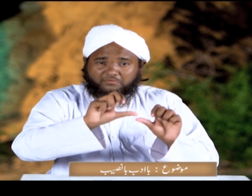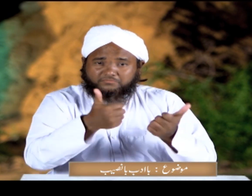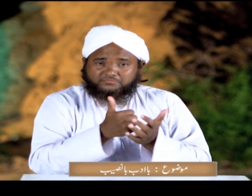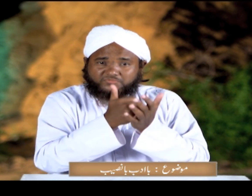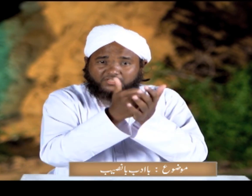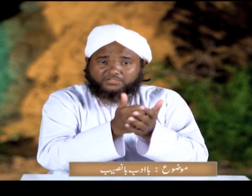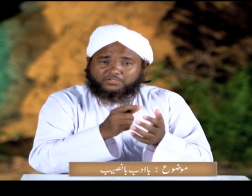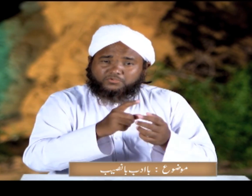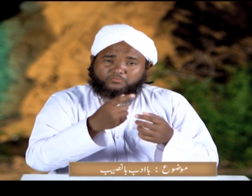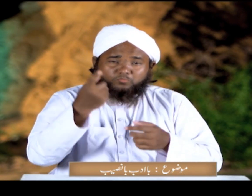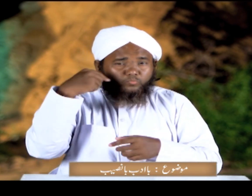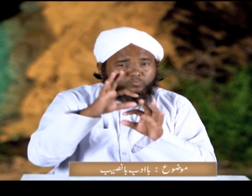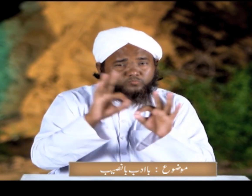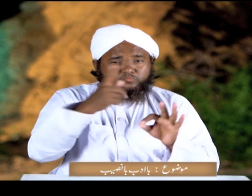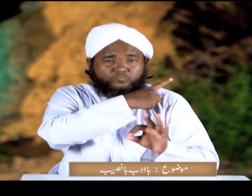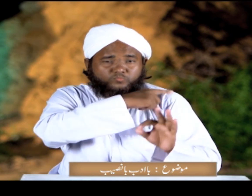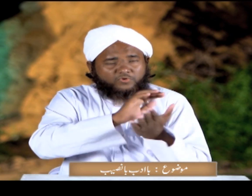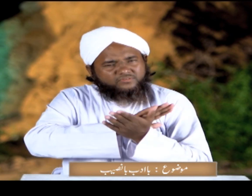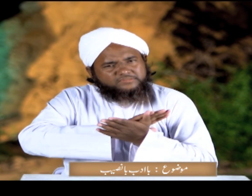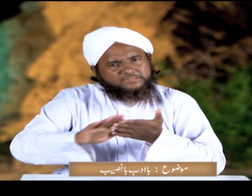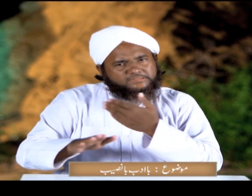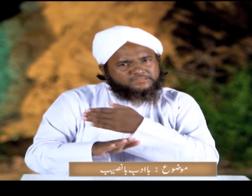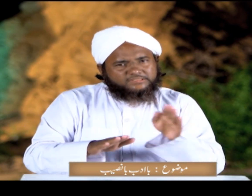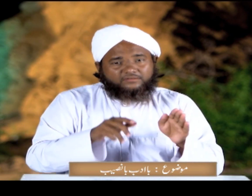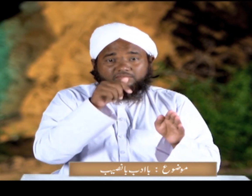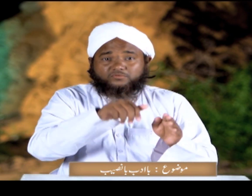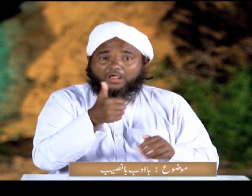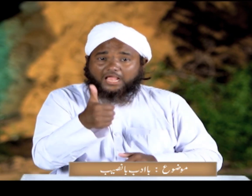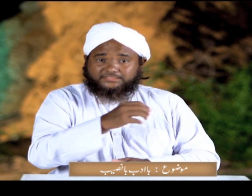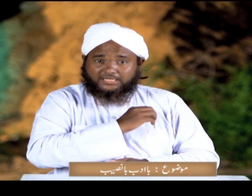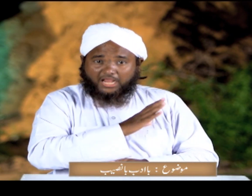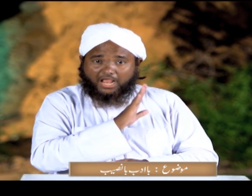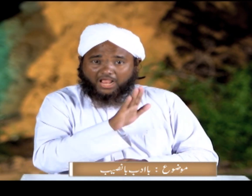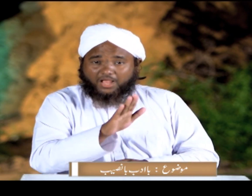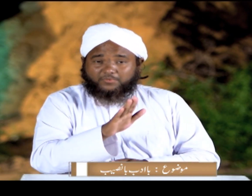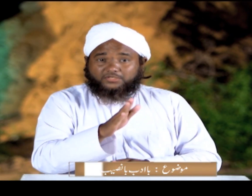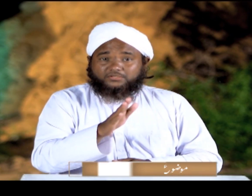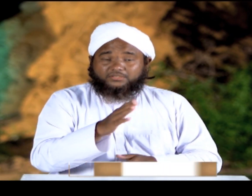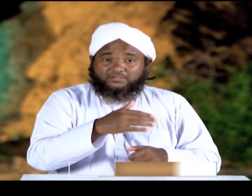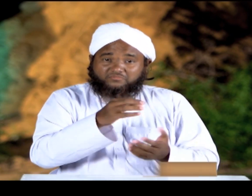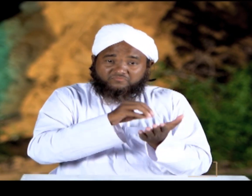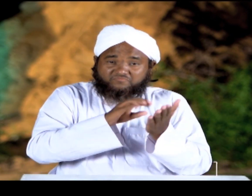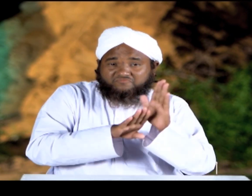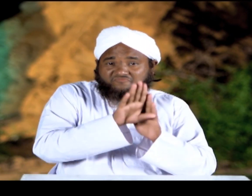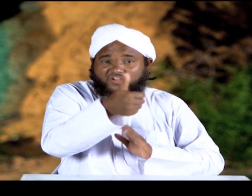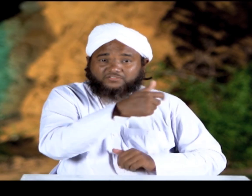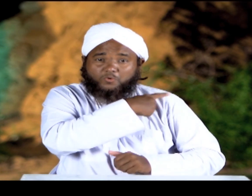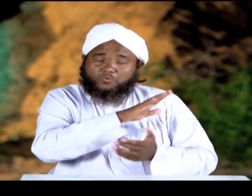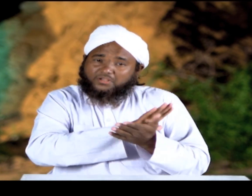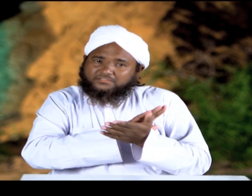جاتا ہے کہ وہ تمام برائیوں کو مٹا دیتا ہے، وہ نیک عمل مشہور ہو جاتا ہے اور اس بندے کے برے اعمال کو پوشیدہ کر دیا جاتا